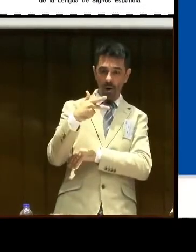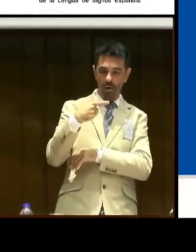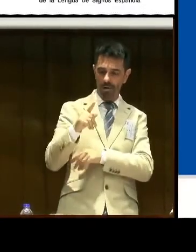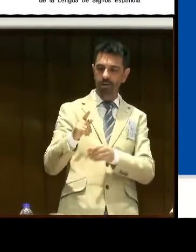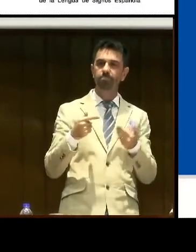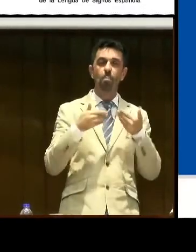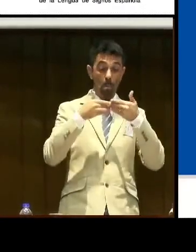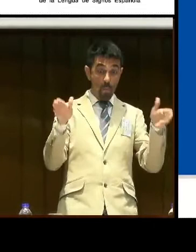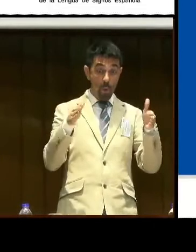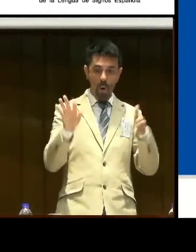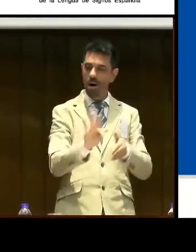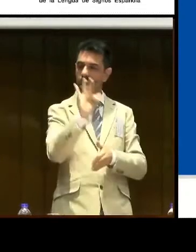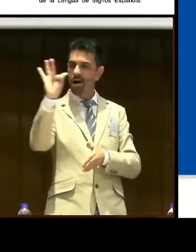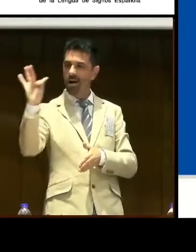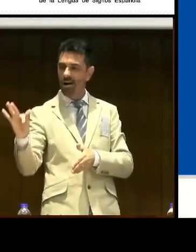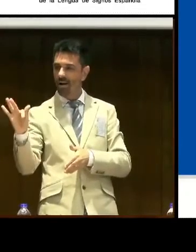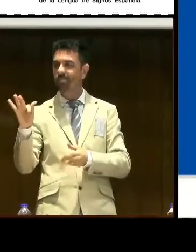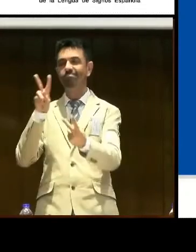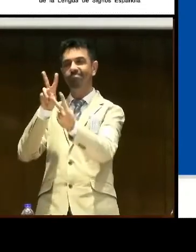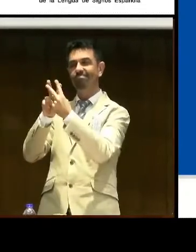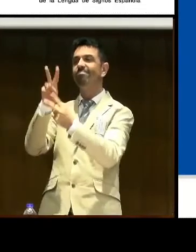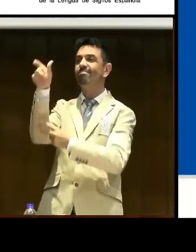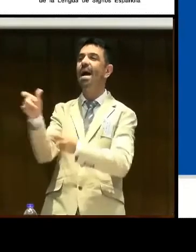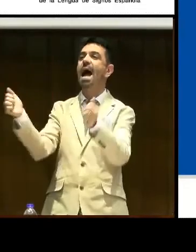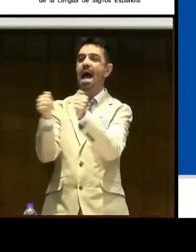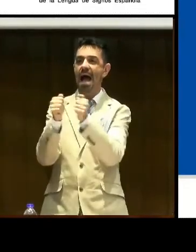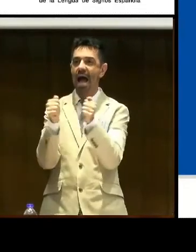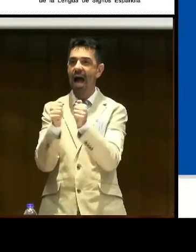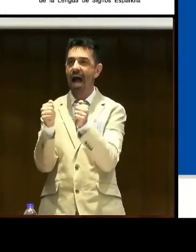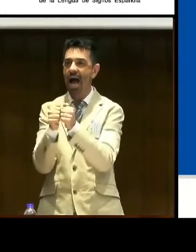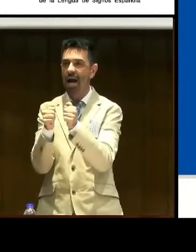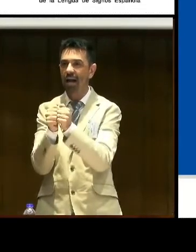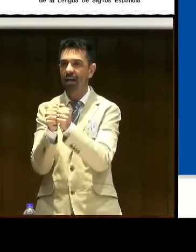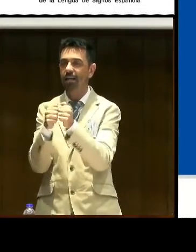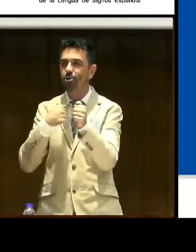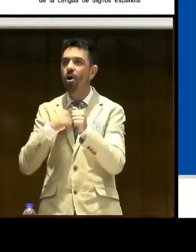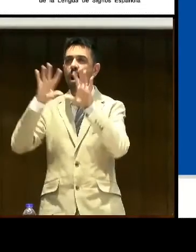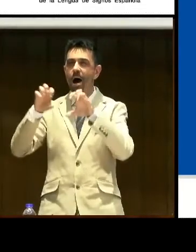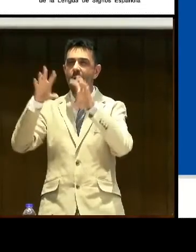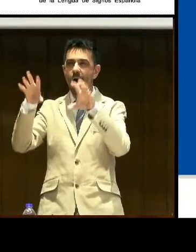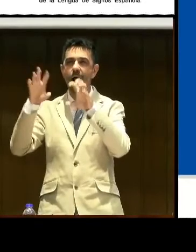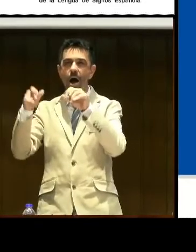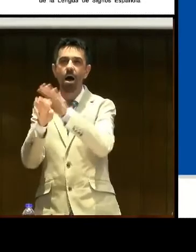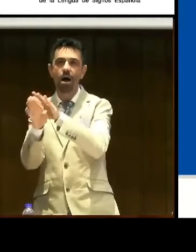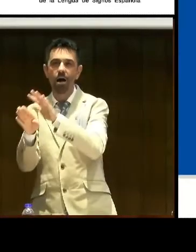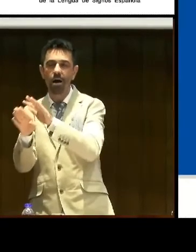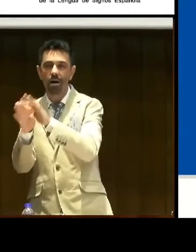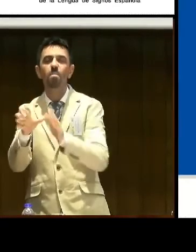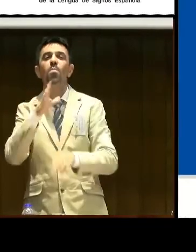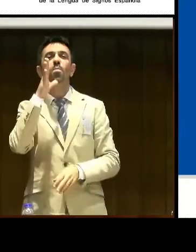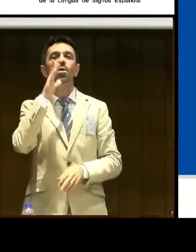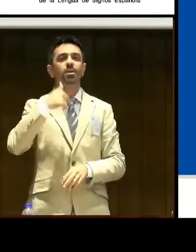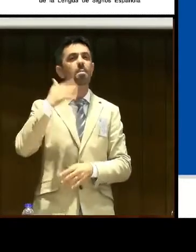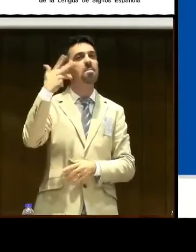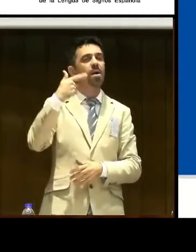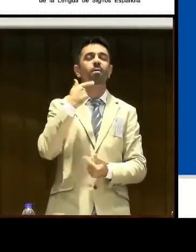las puertas para dar continuidad al magisterio con el profesor Ángel Herrero, otro aspecto más por el que estarle